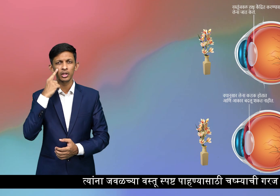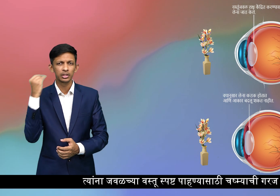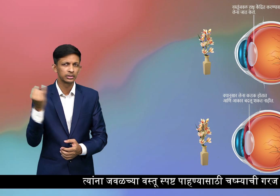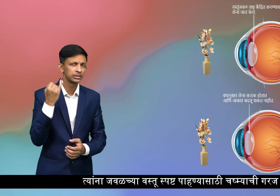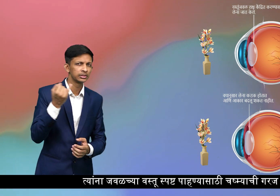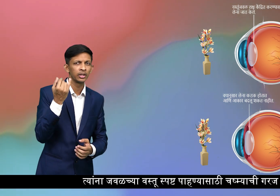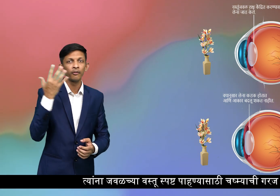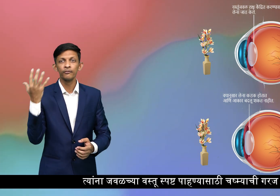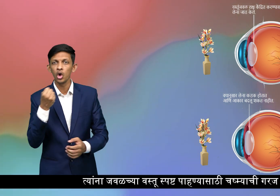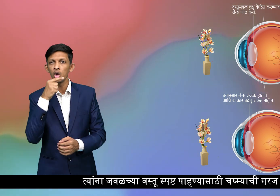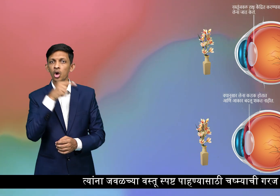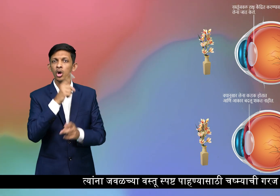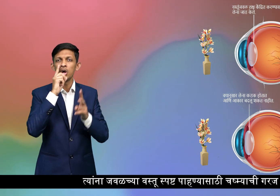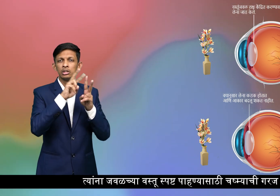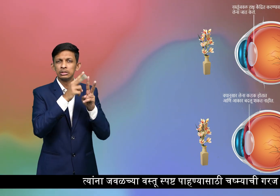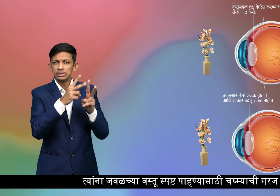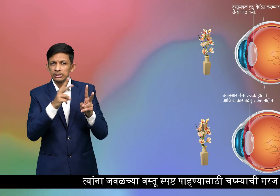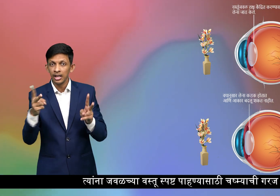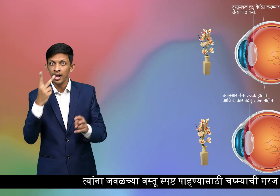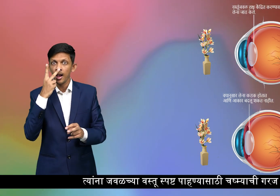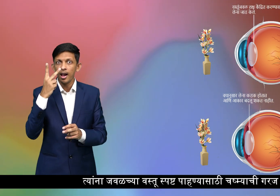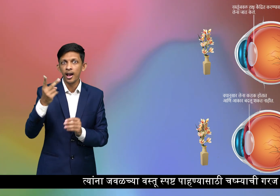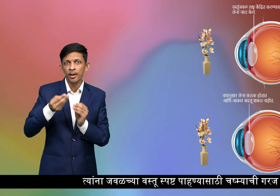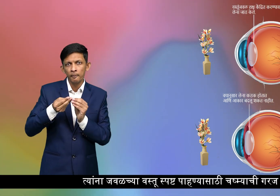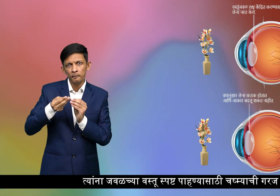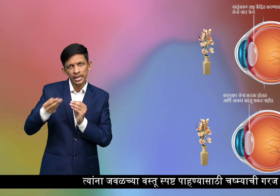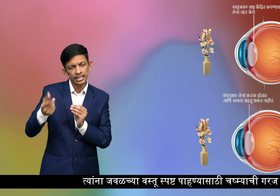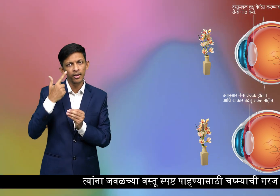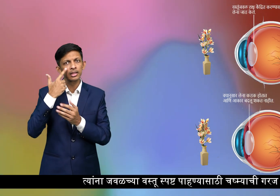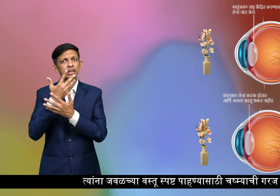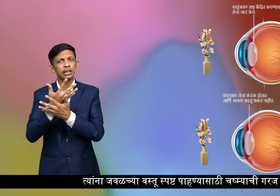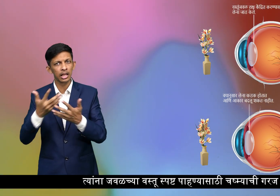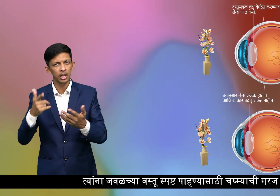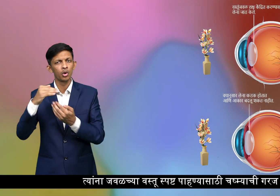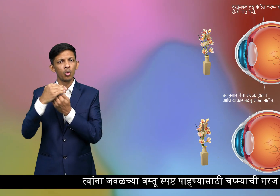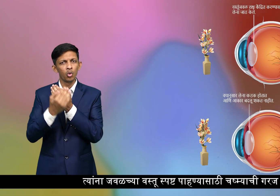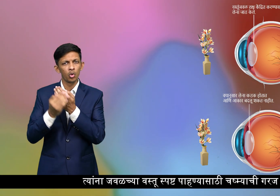त्यांना जवळच्या वस्तू स्पष्ट पाहण्यासाठी चष्म्याची गरज भासते.